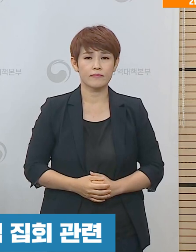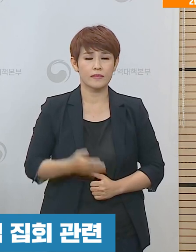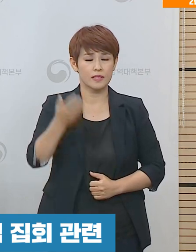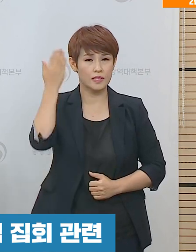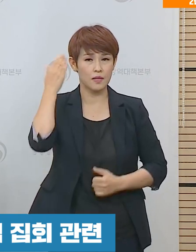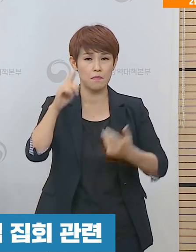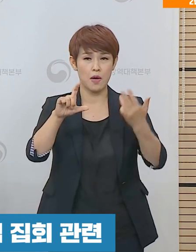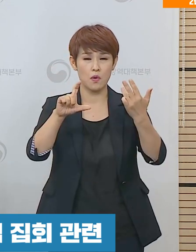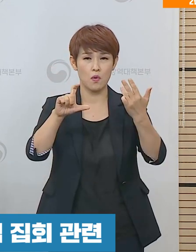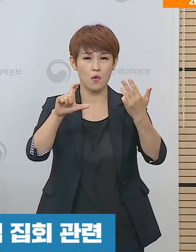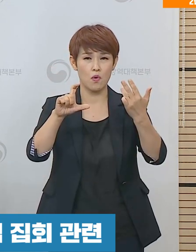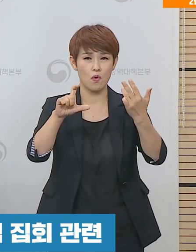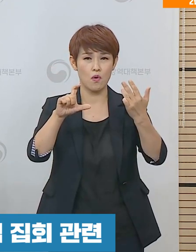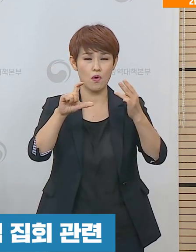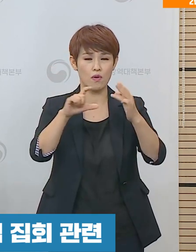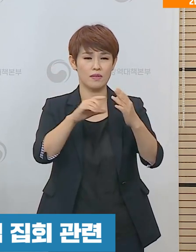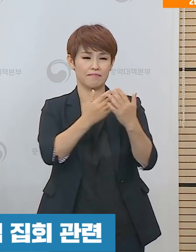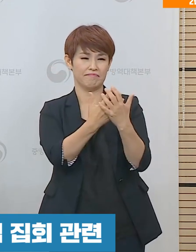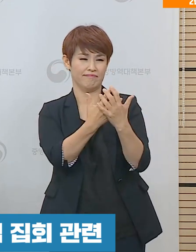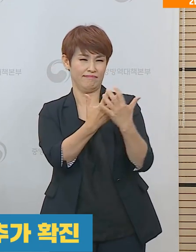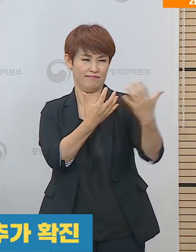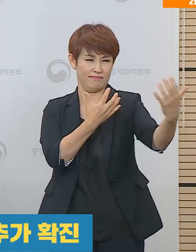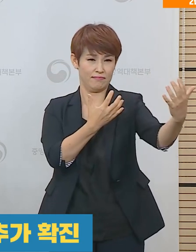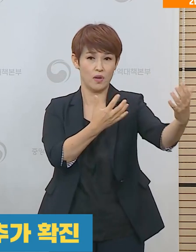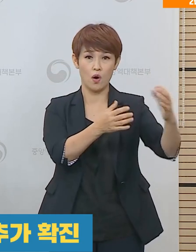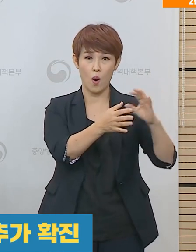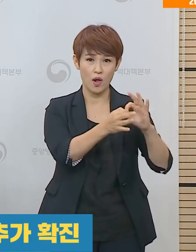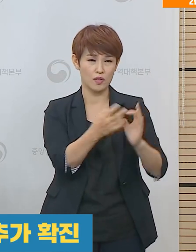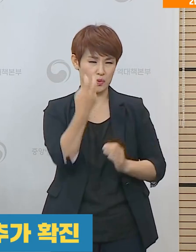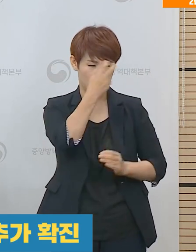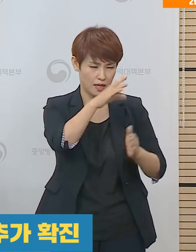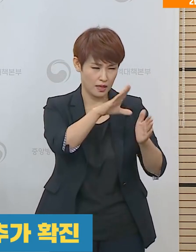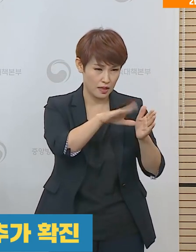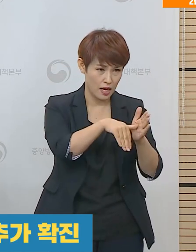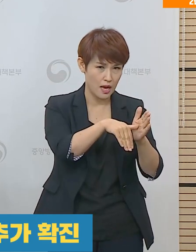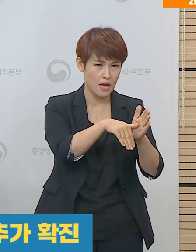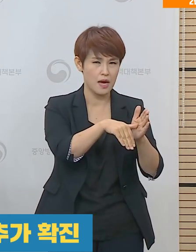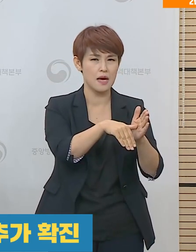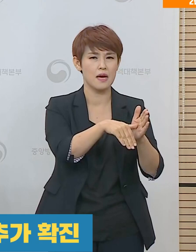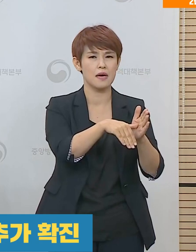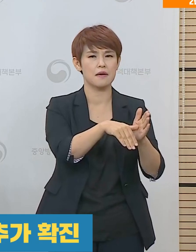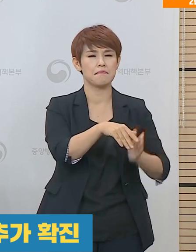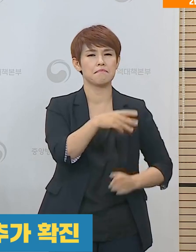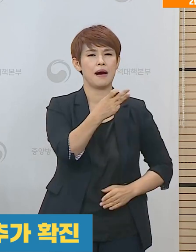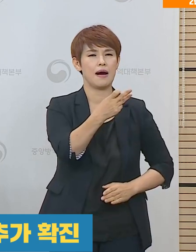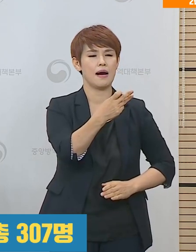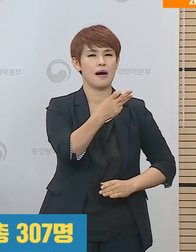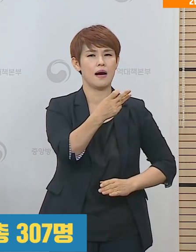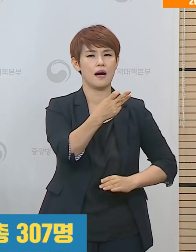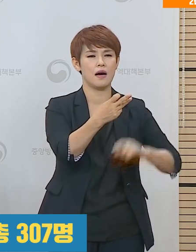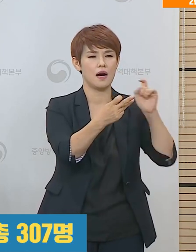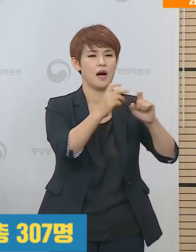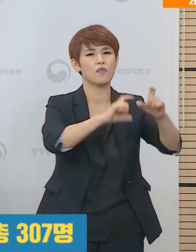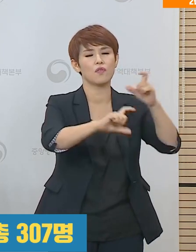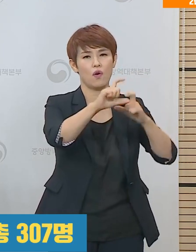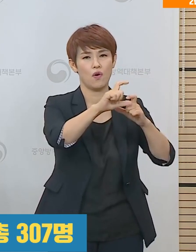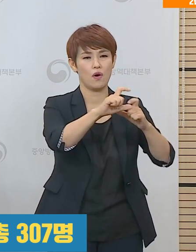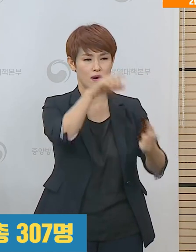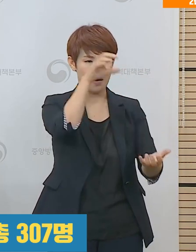8.15 서울 도심 집회와 관련하여 조사 중 13명이 추가로 확진됨으로써 현재까지